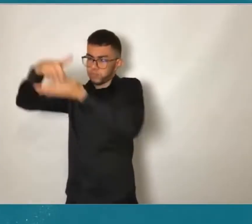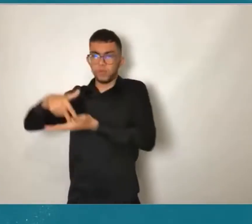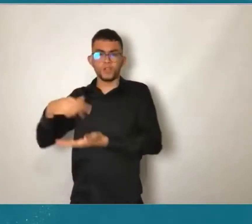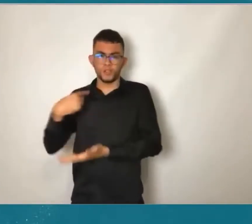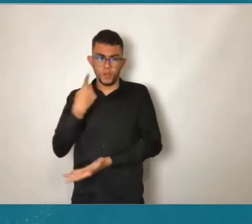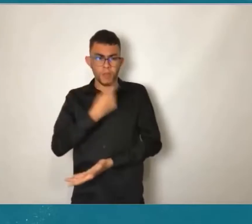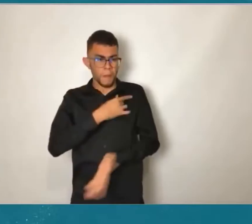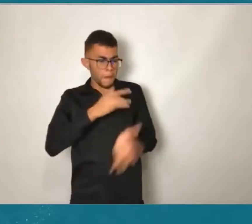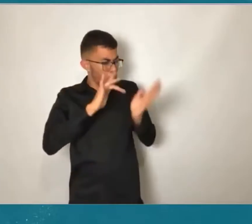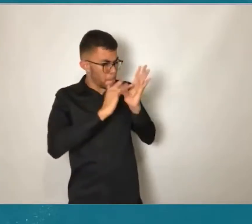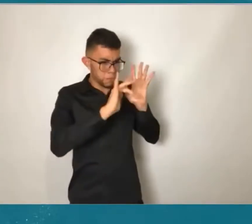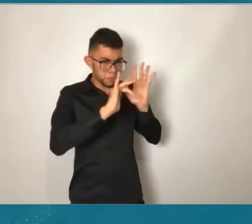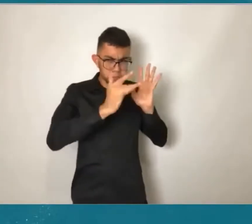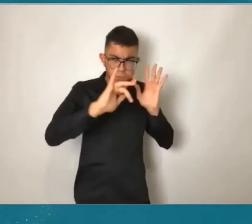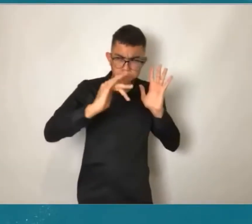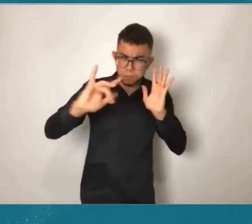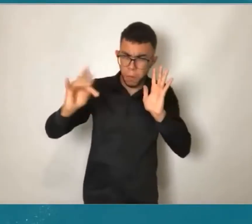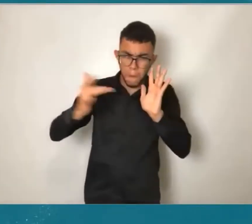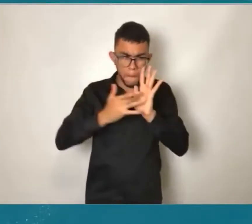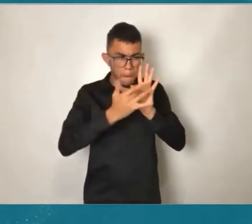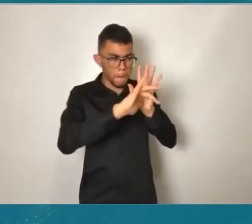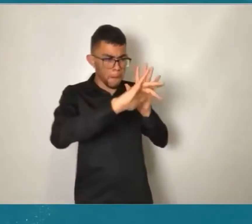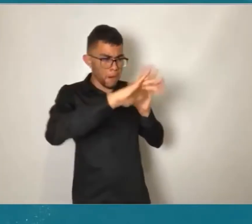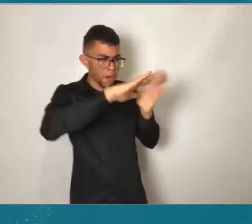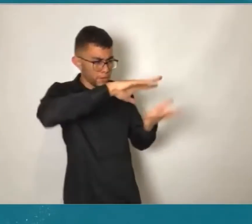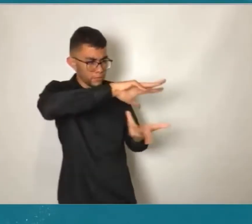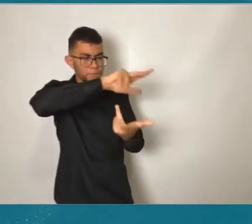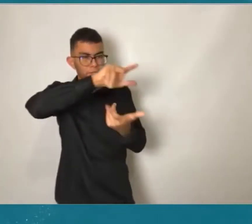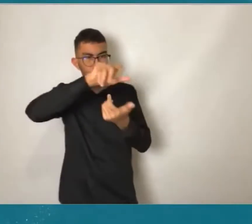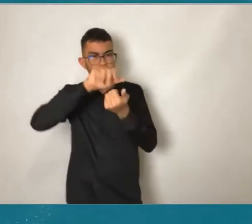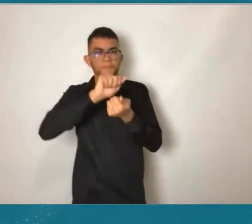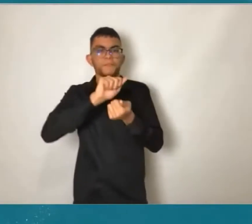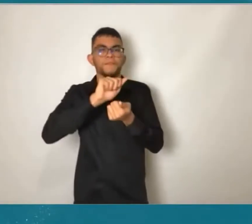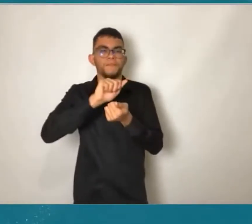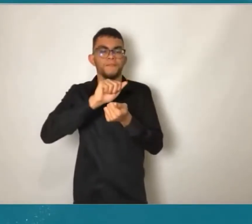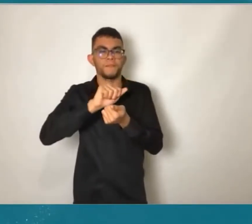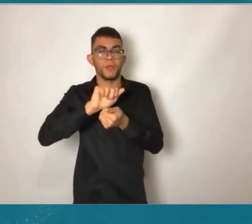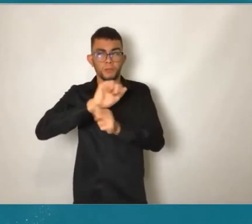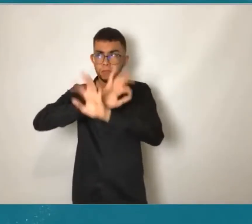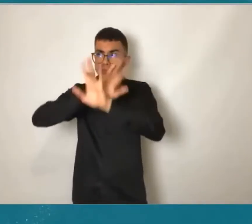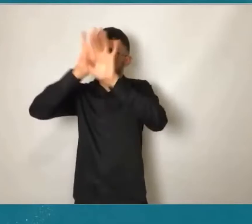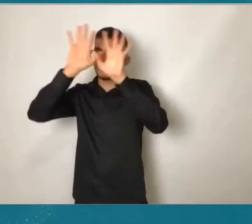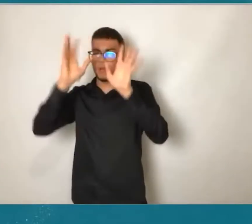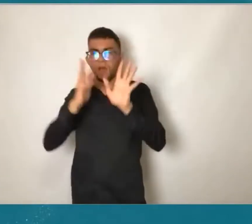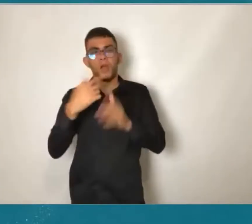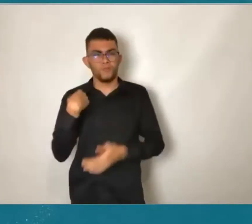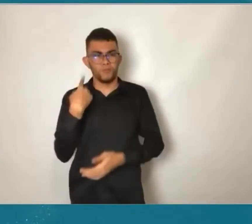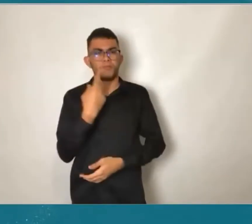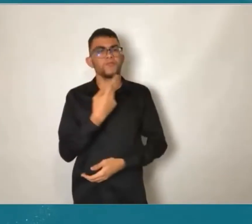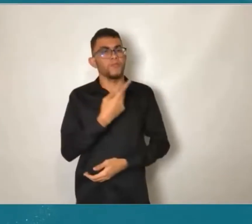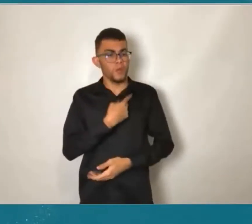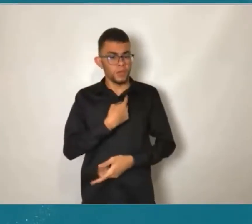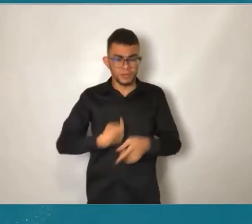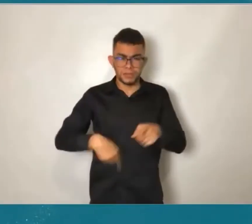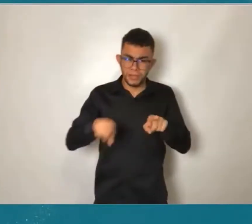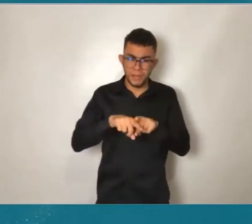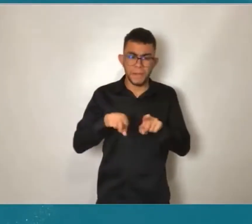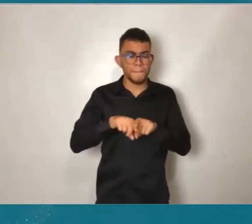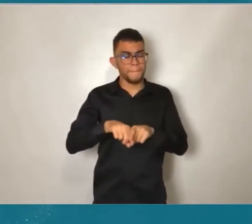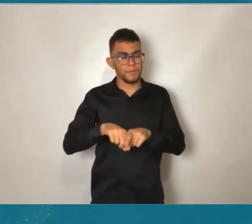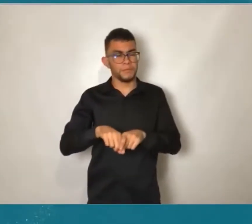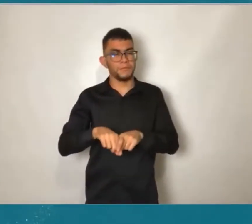Ó Senhor Jesus, mas nós vamos derrotá-lo. Vamos derrotá-lo como, irmãos?